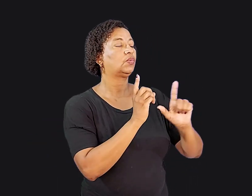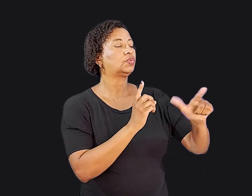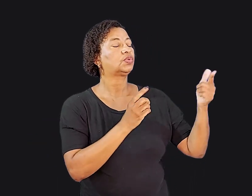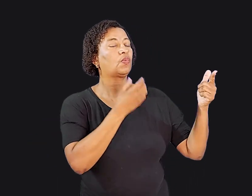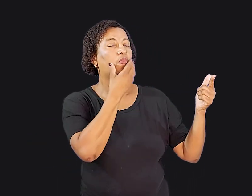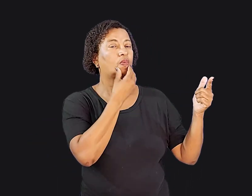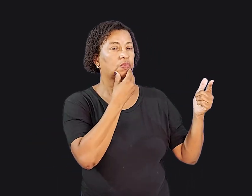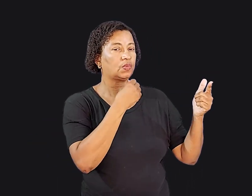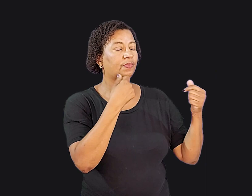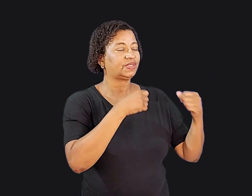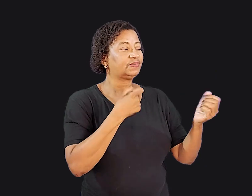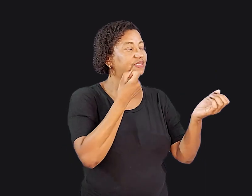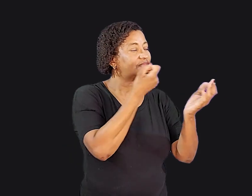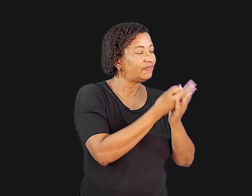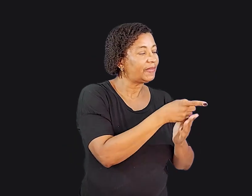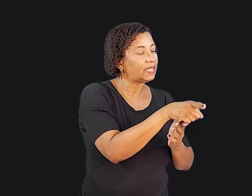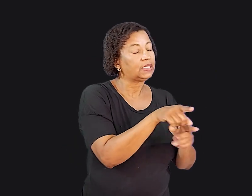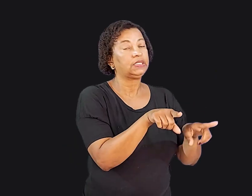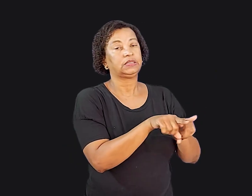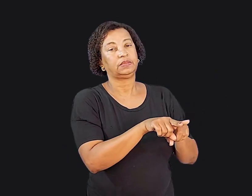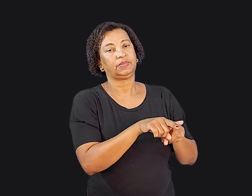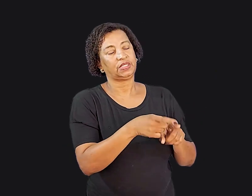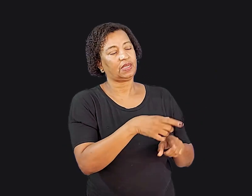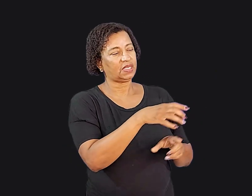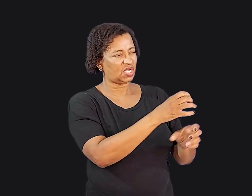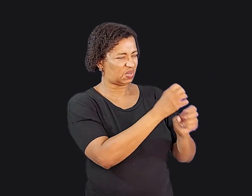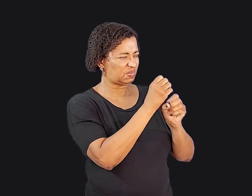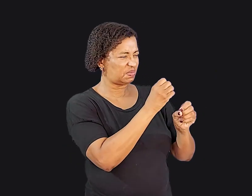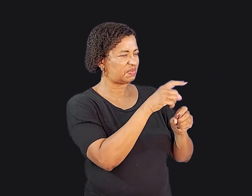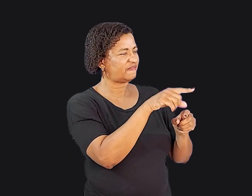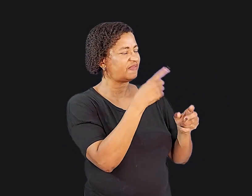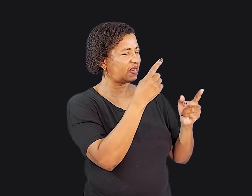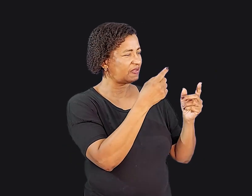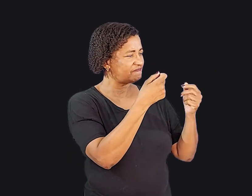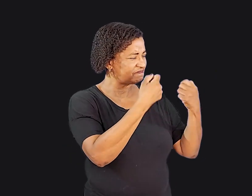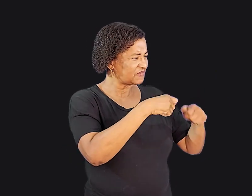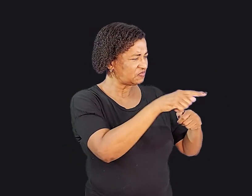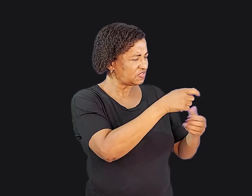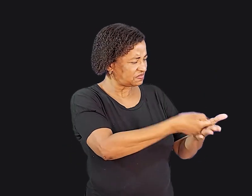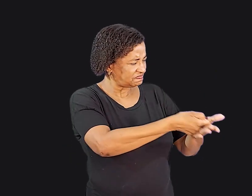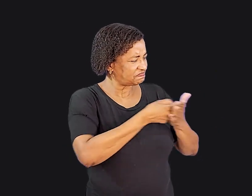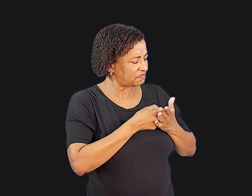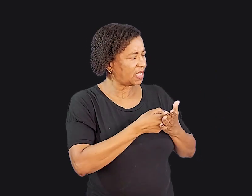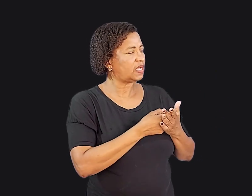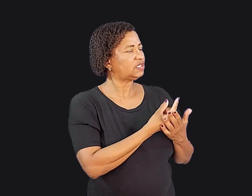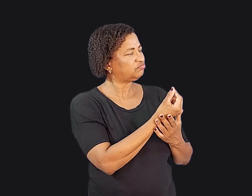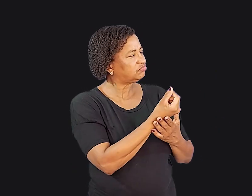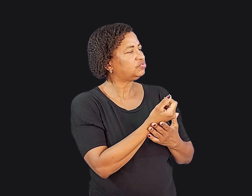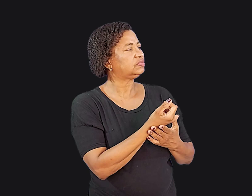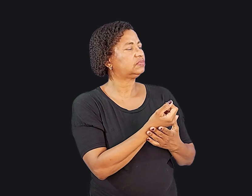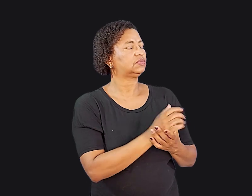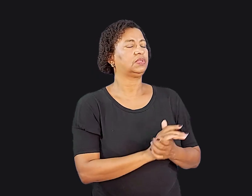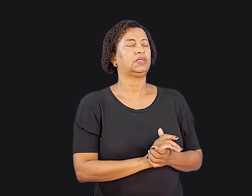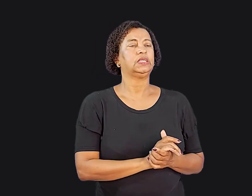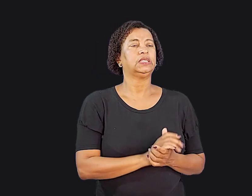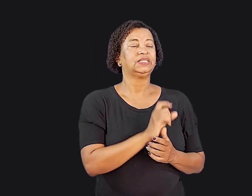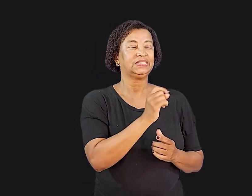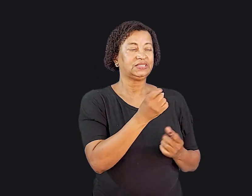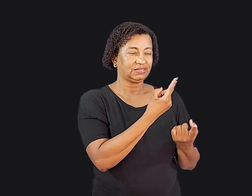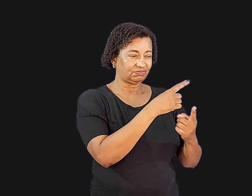um homem que lhe deve alguns trocados. Ele agarra o seu devedor pelo pescoço e exige que ele pague cada tostão. Caso contrário,